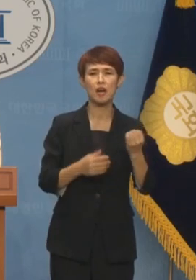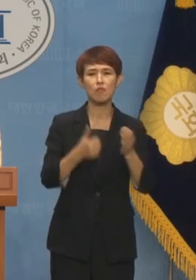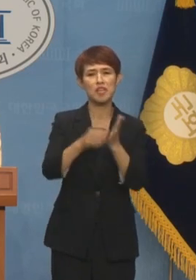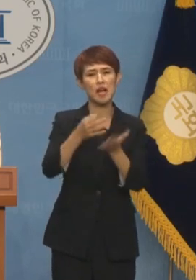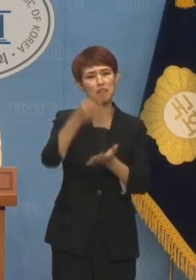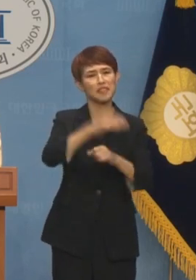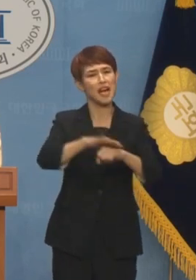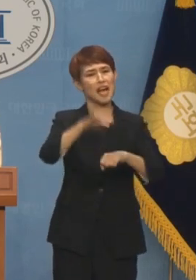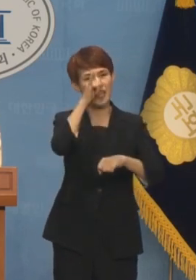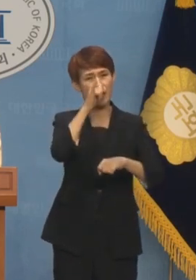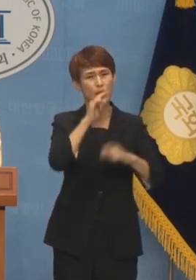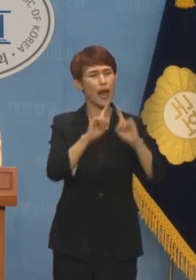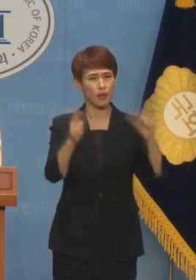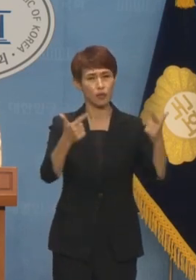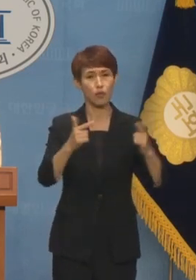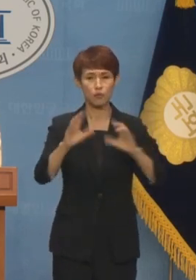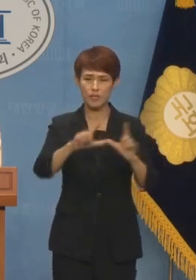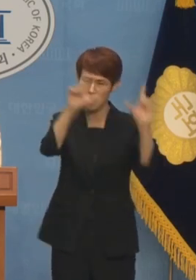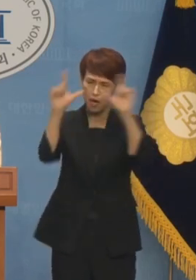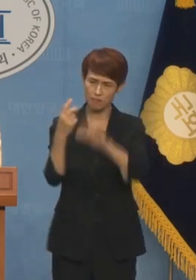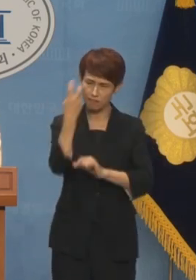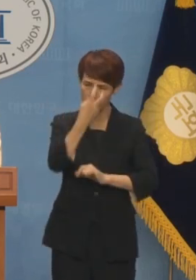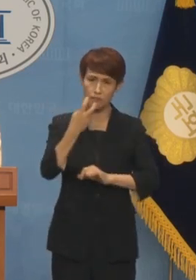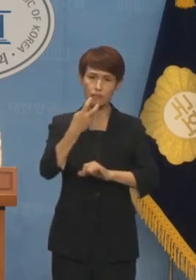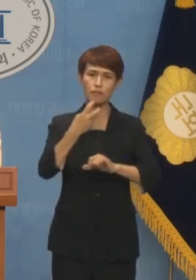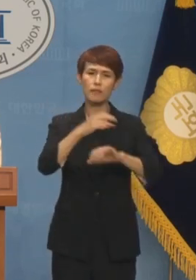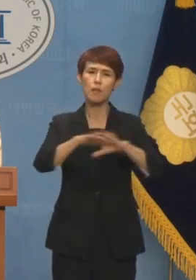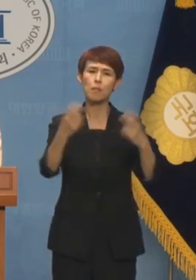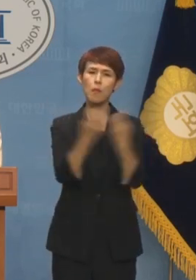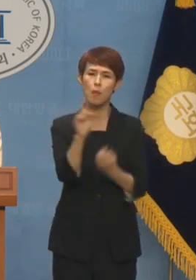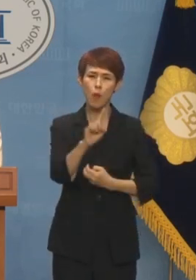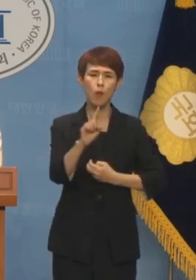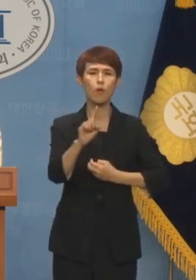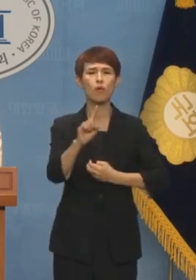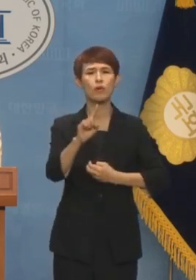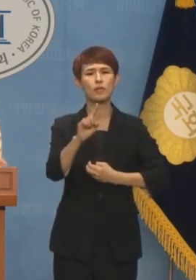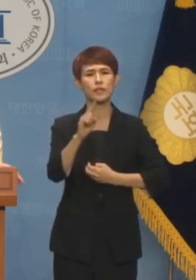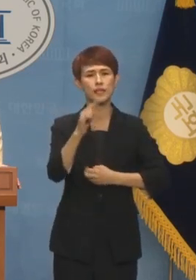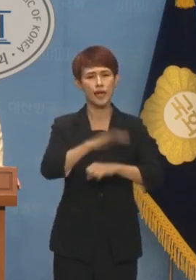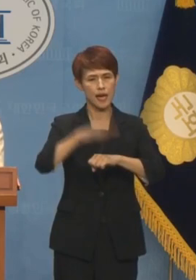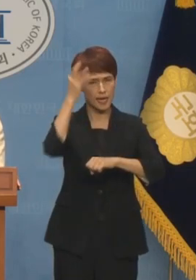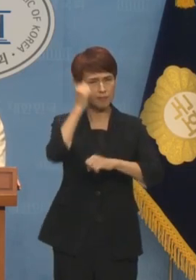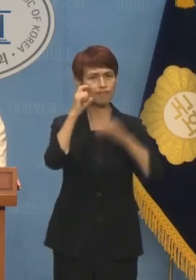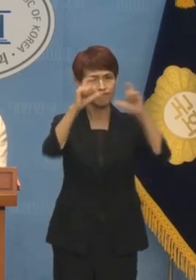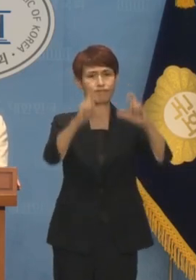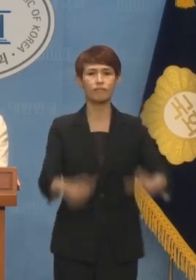삶을 지켜낼 대책임을 분명히 경고합니다.